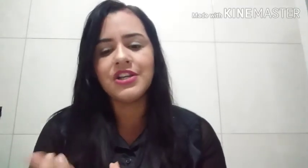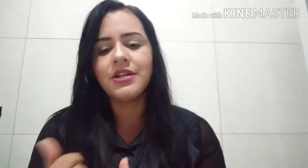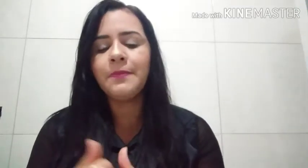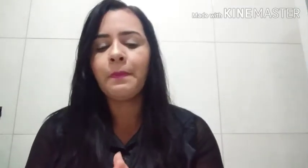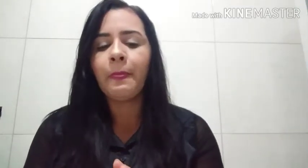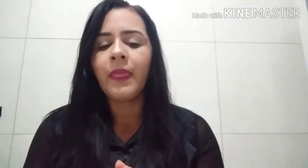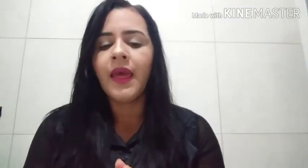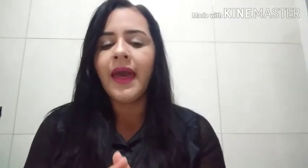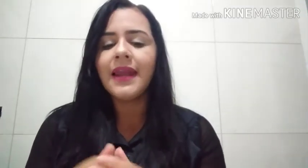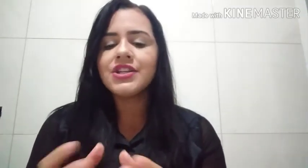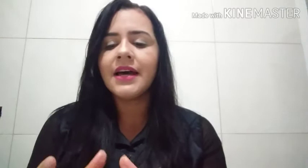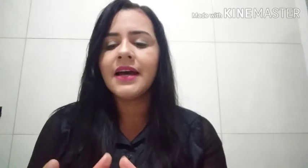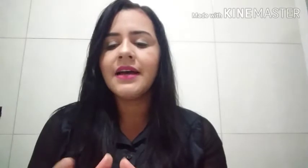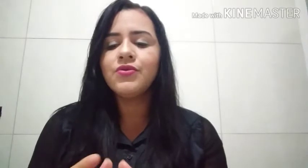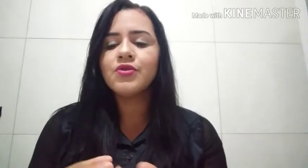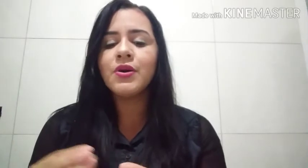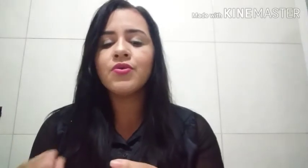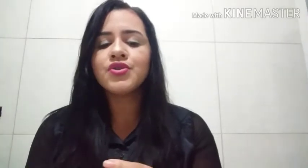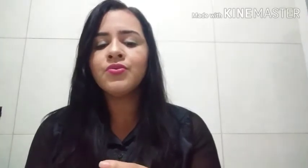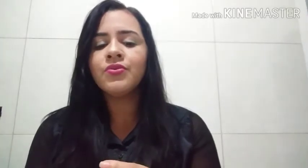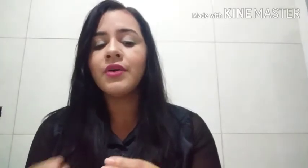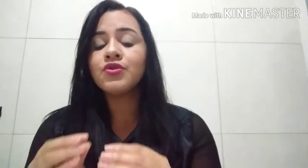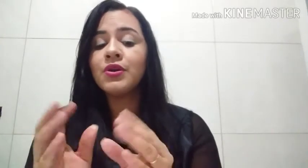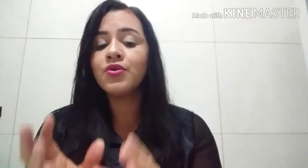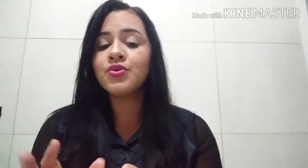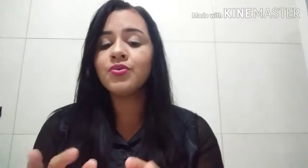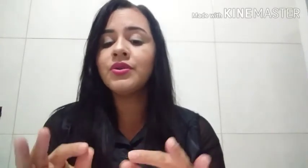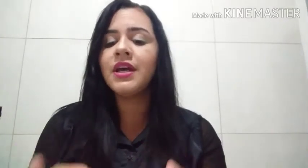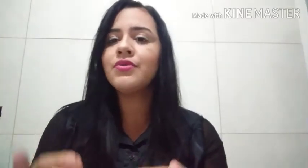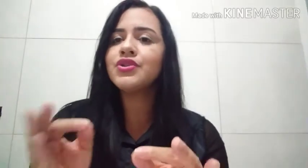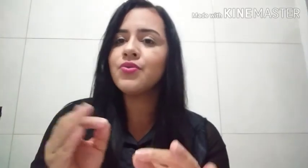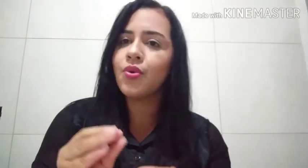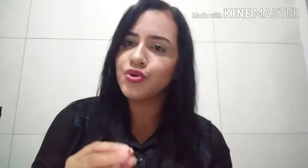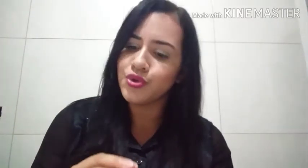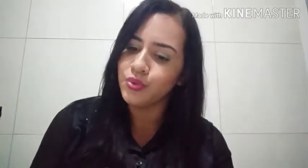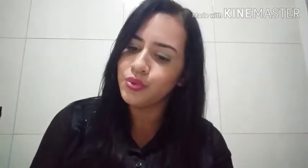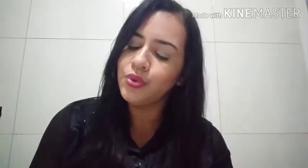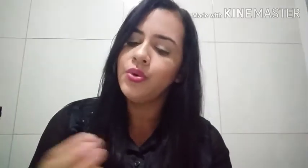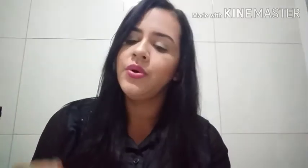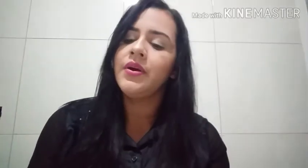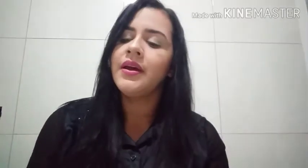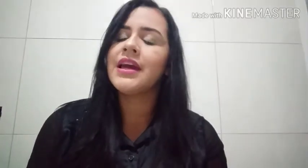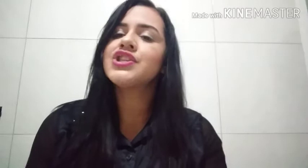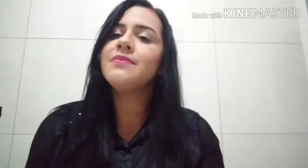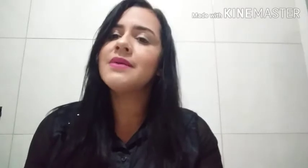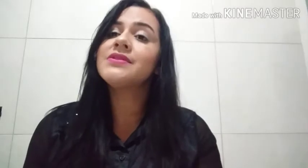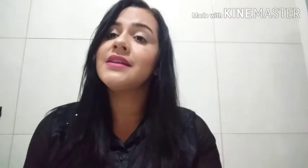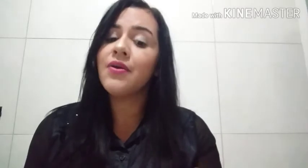né? Ela está no subconjunto, é um subconjunto dentro de um conjunto que chamamos de